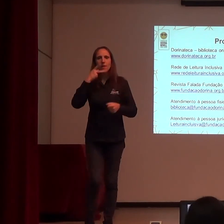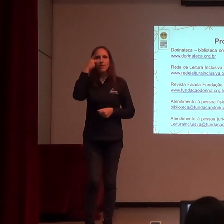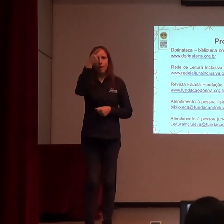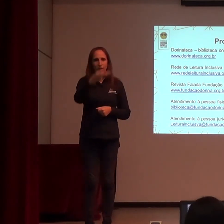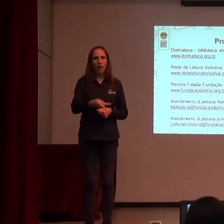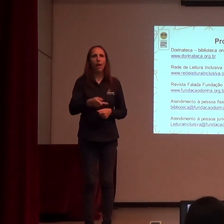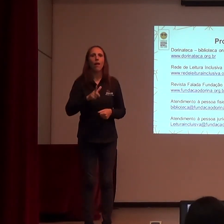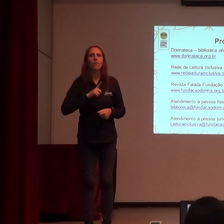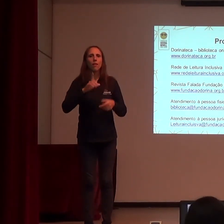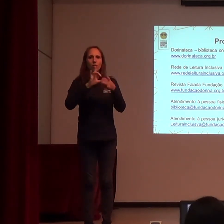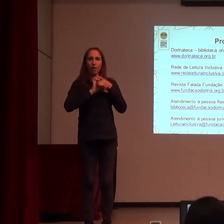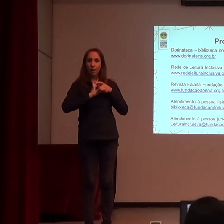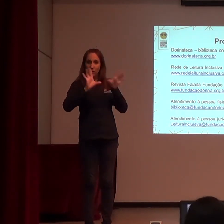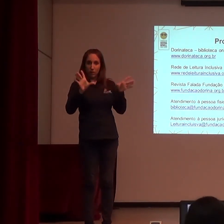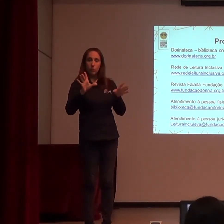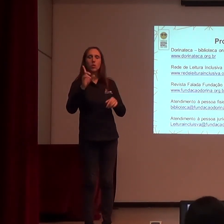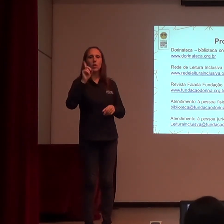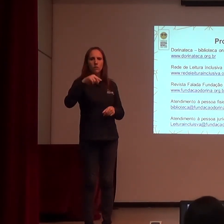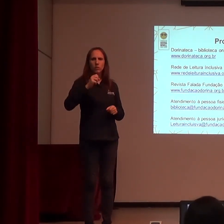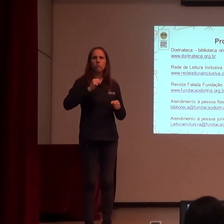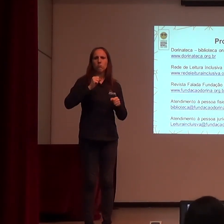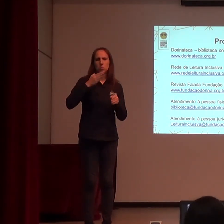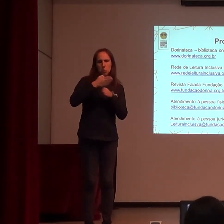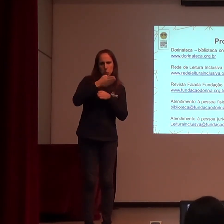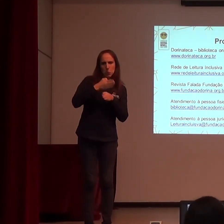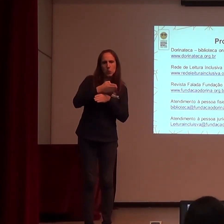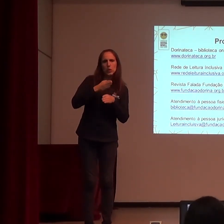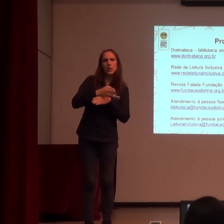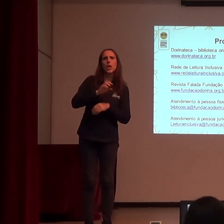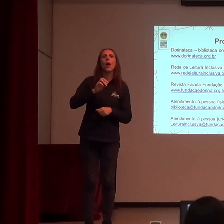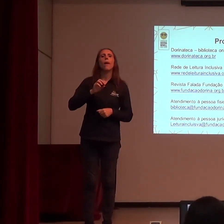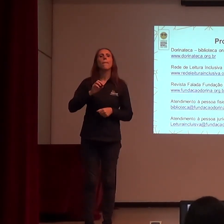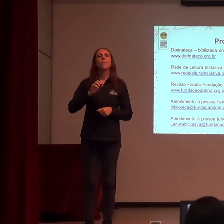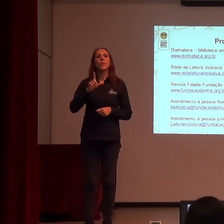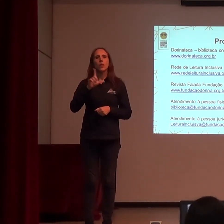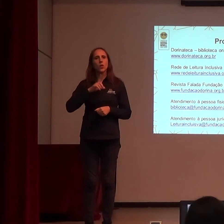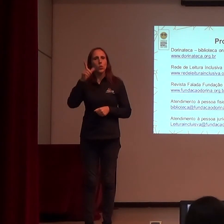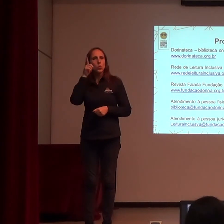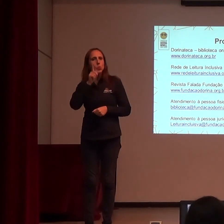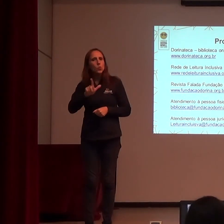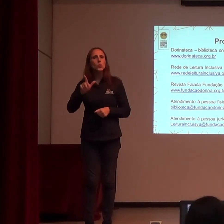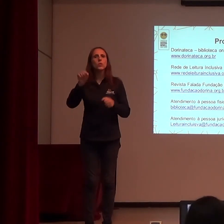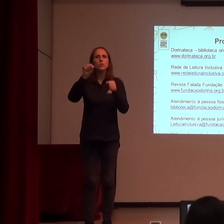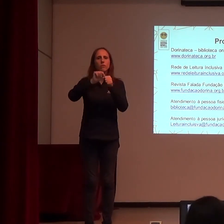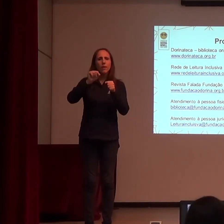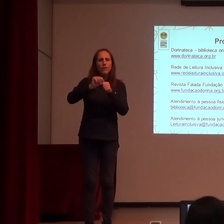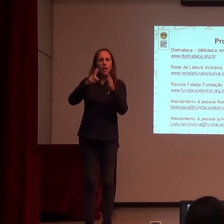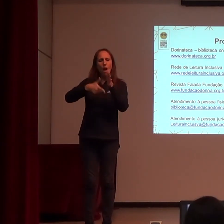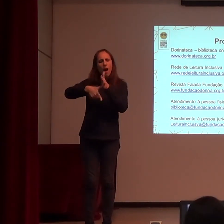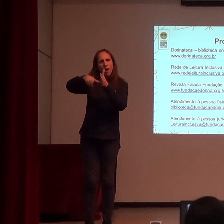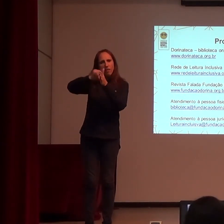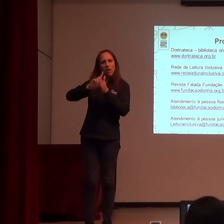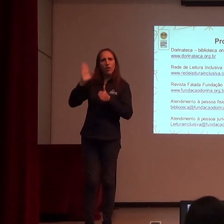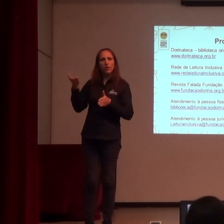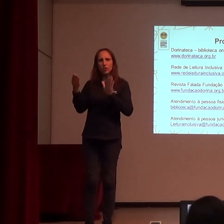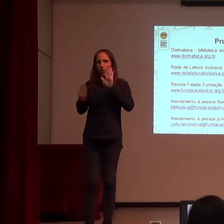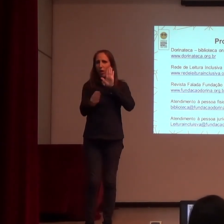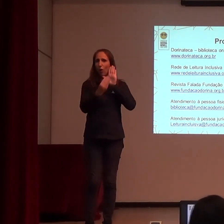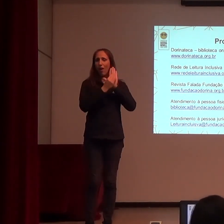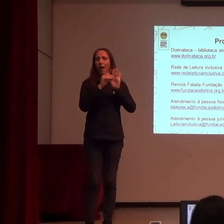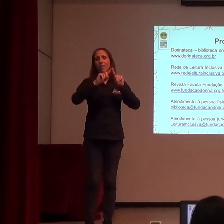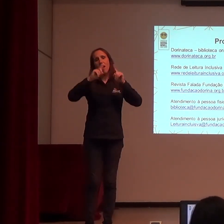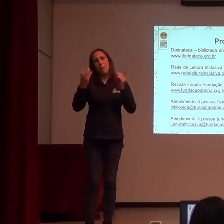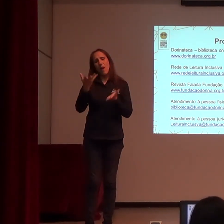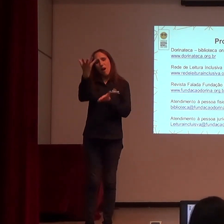para acessar no site online. Você consegue ver as edições, ouvir as edições anteriores, mas baixar